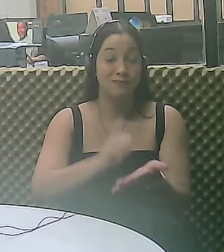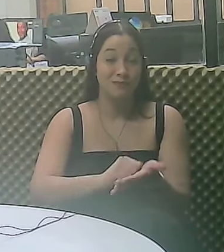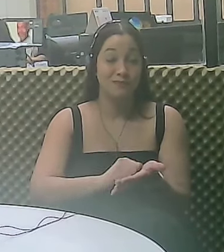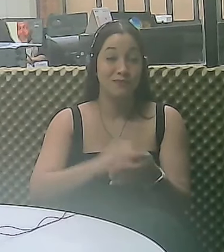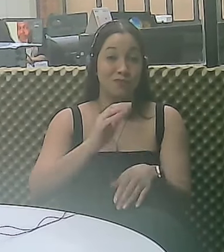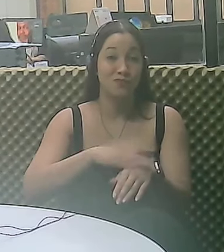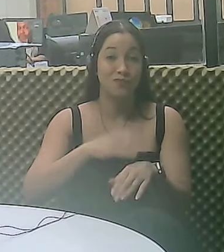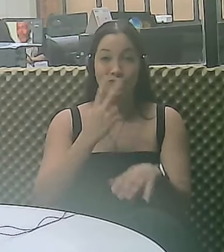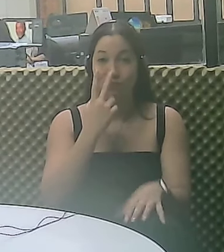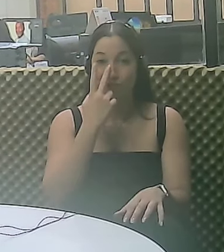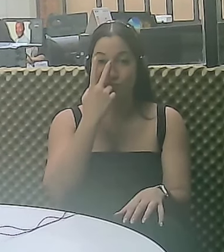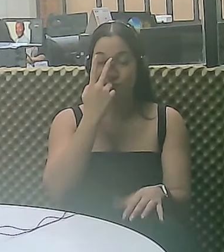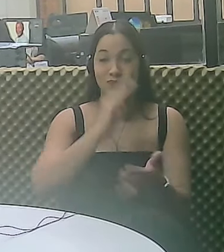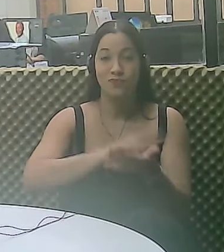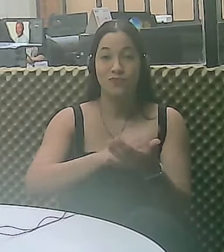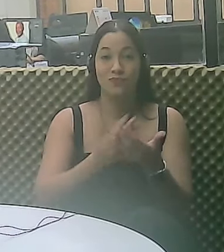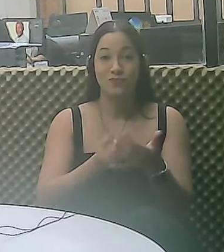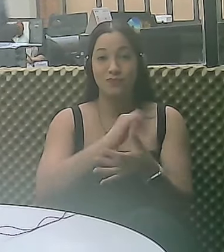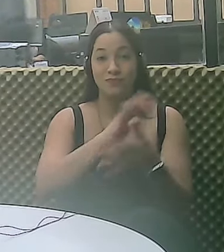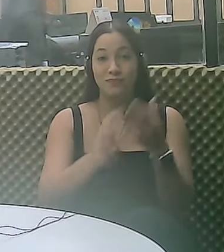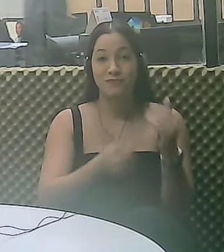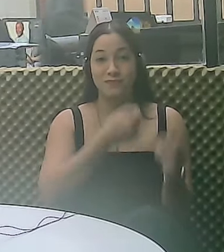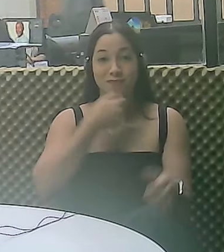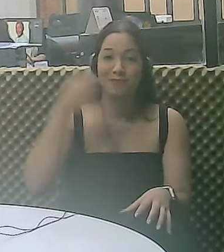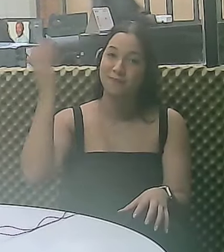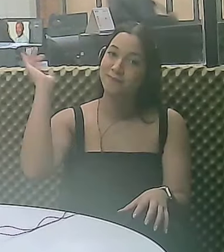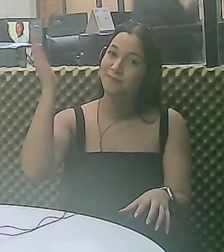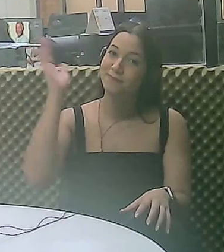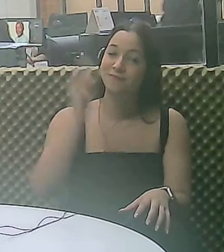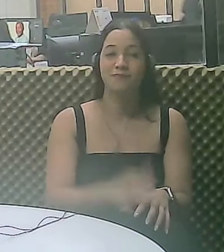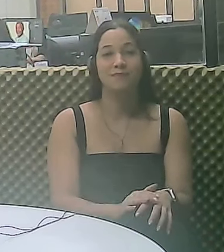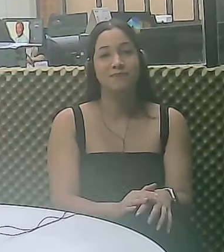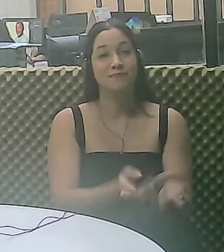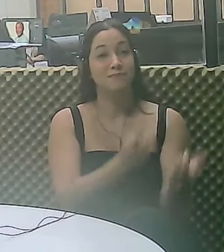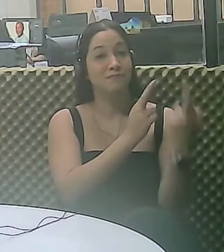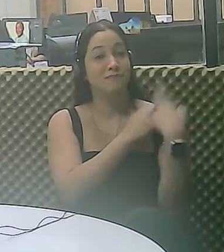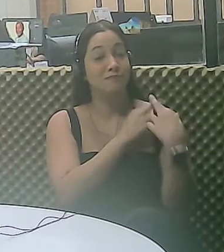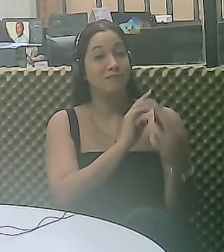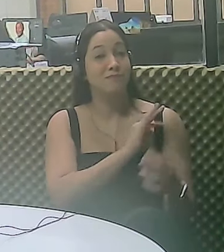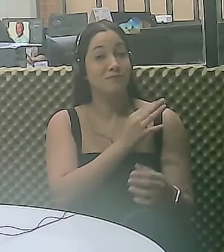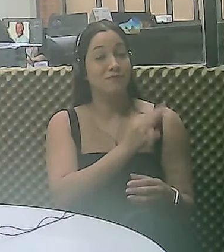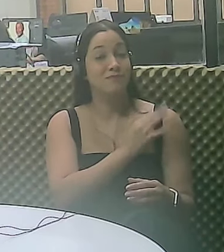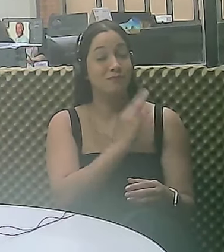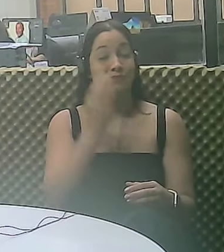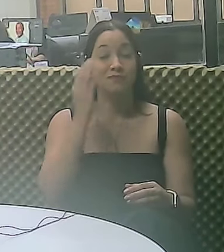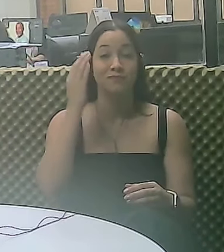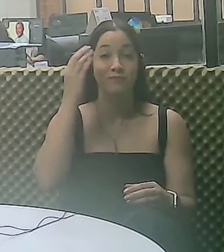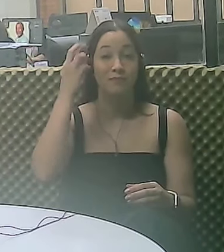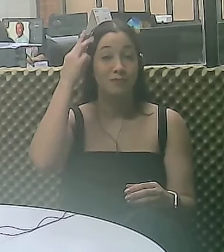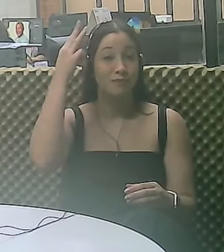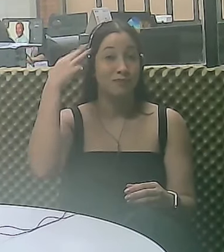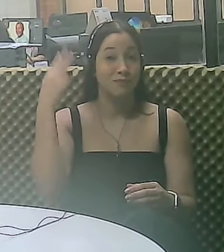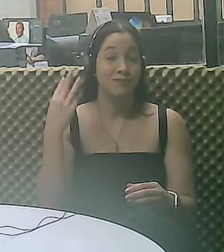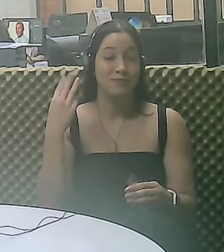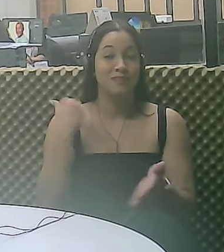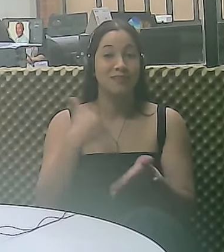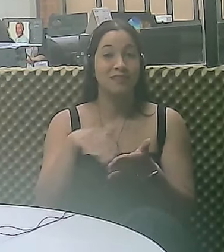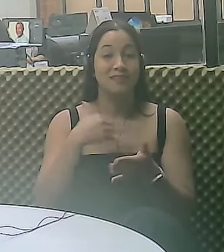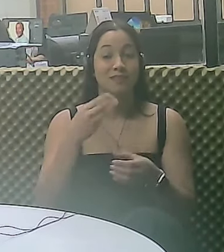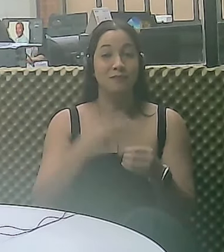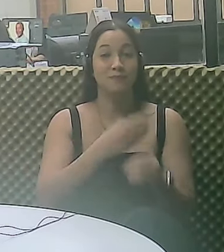A edição foi minha, Vanessa Gianotti. Tradução em Libras, Amanda Valentim. Responsável técnico, Matheus